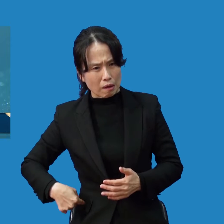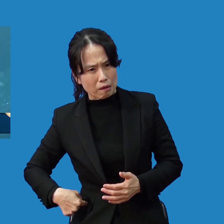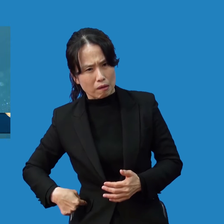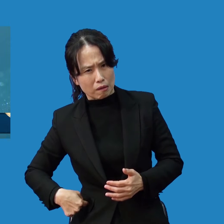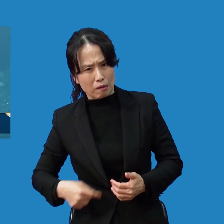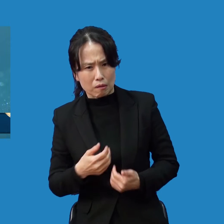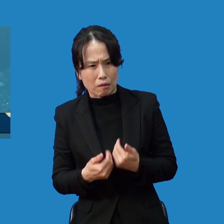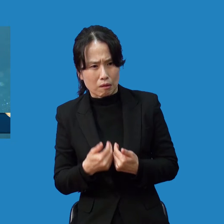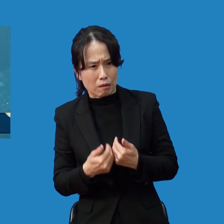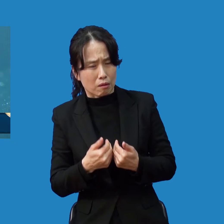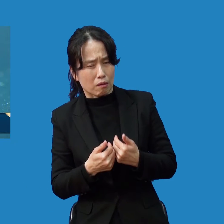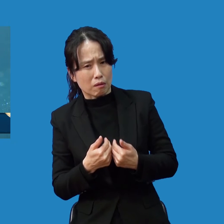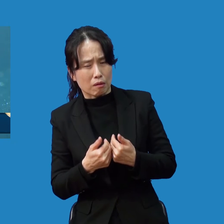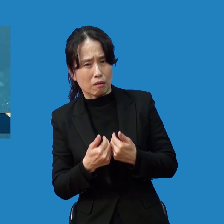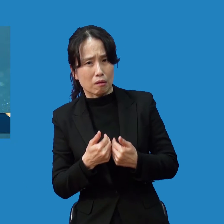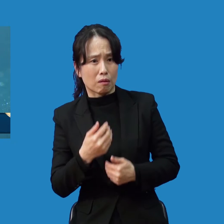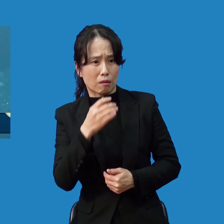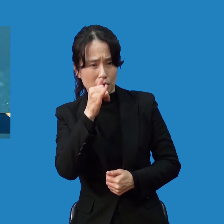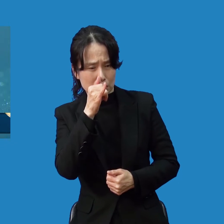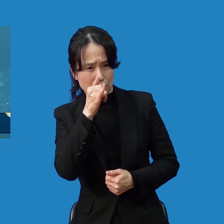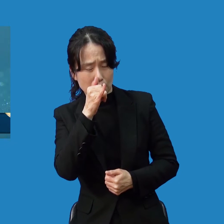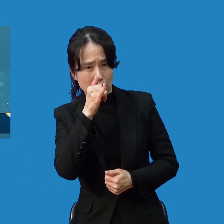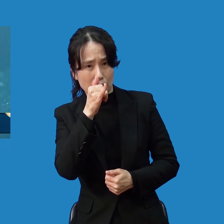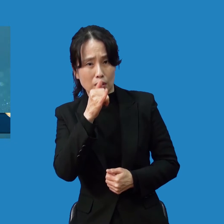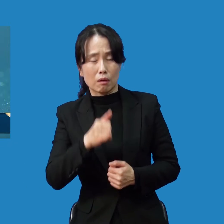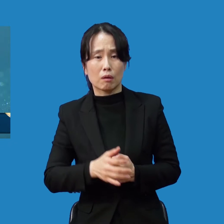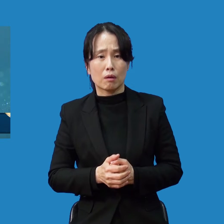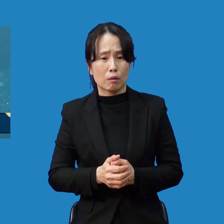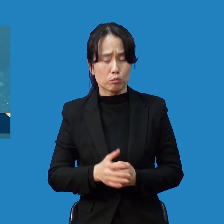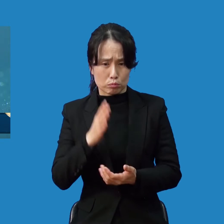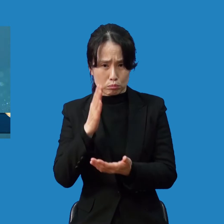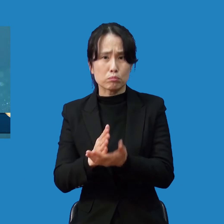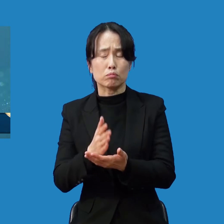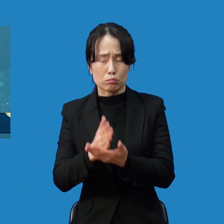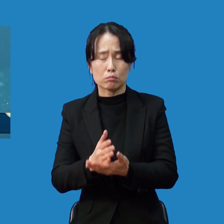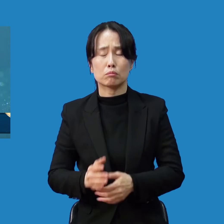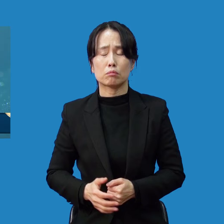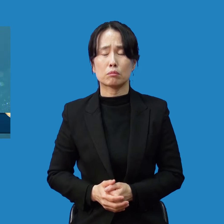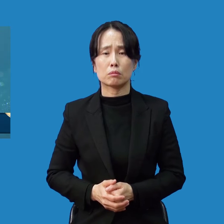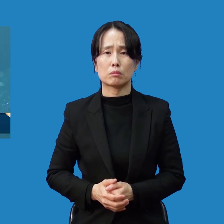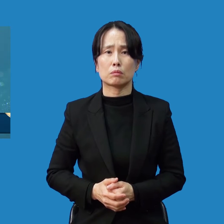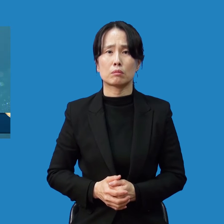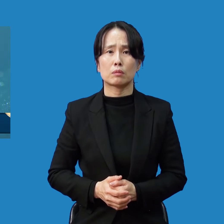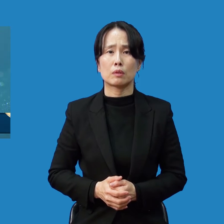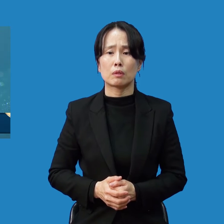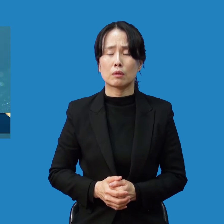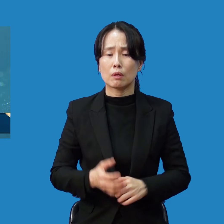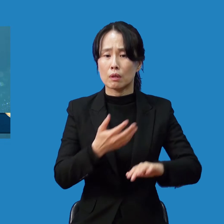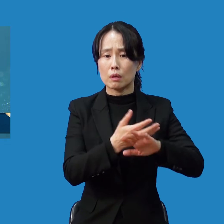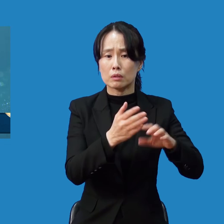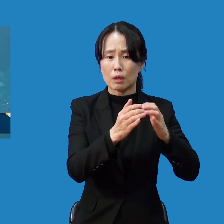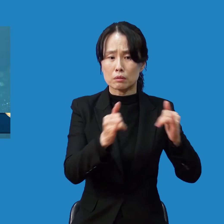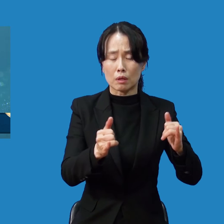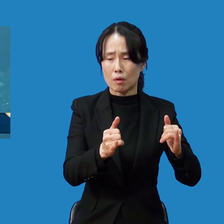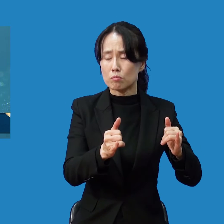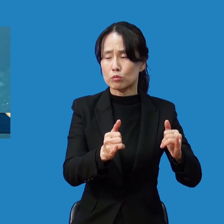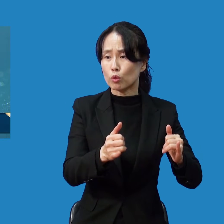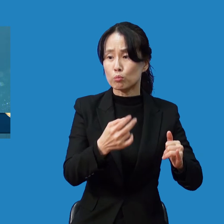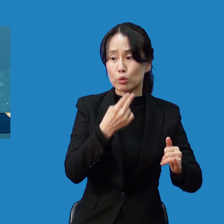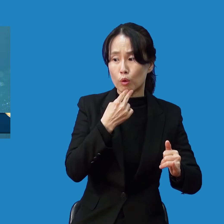걸리고 꺼림칙하고 양심에 거리끼면 안 하면 됩니다. 다른 사람은 다 안